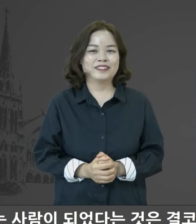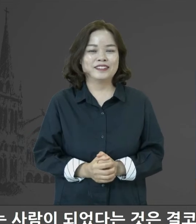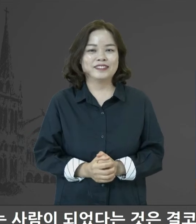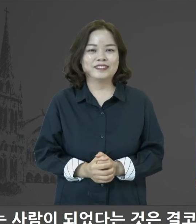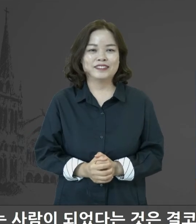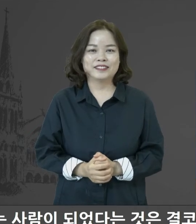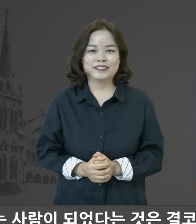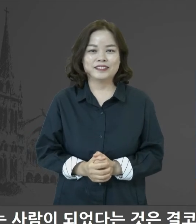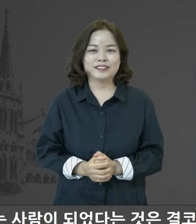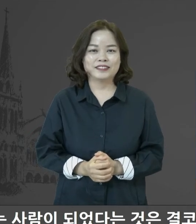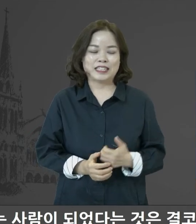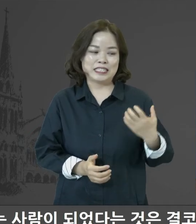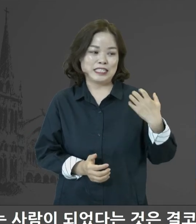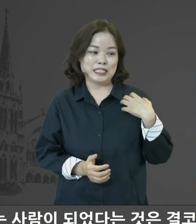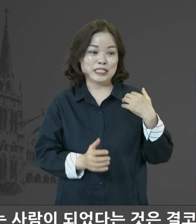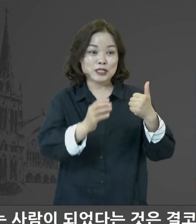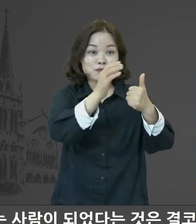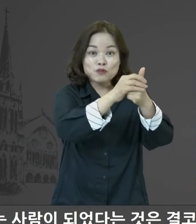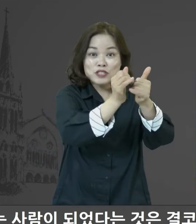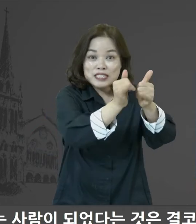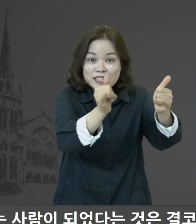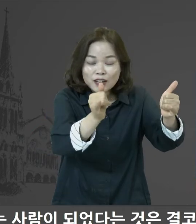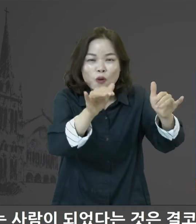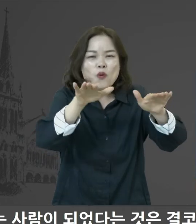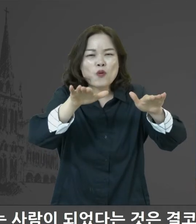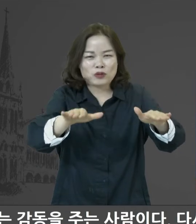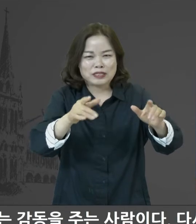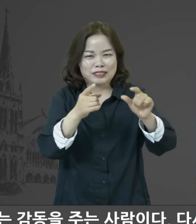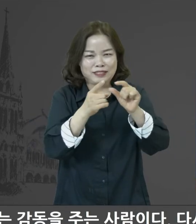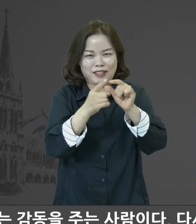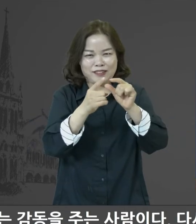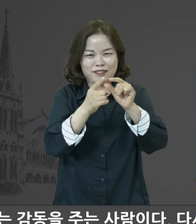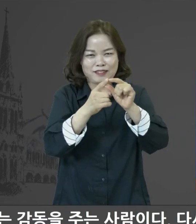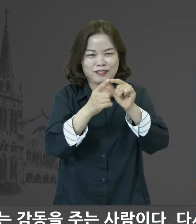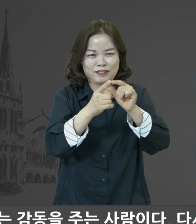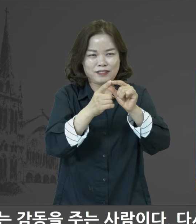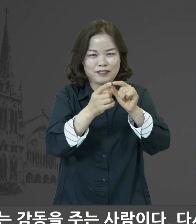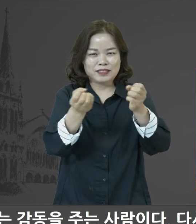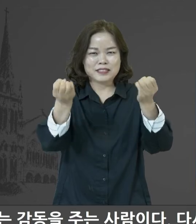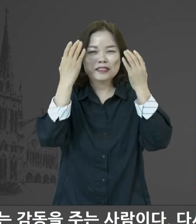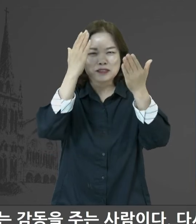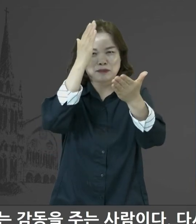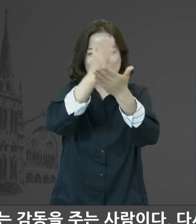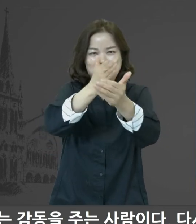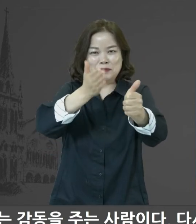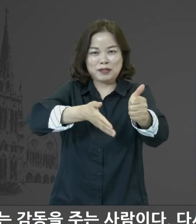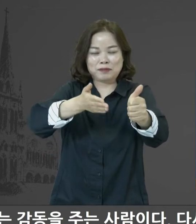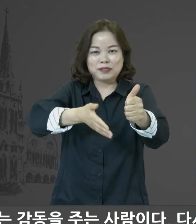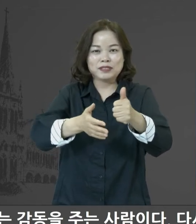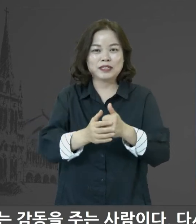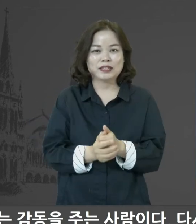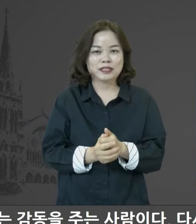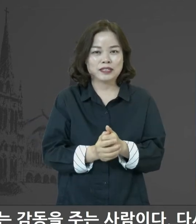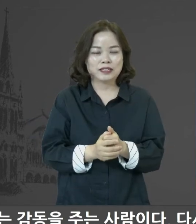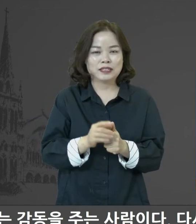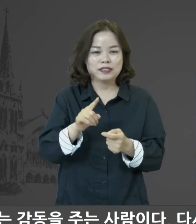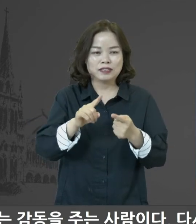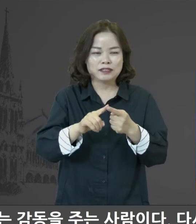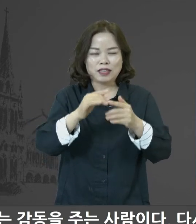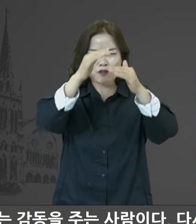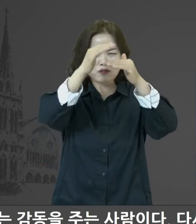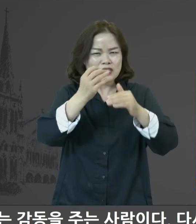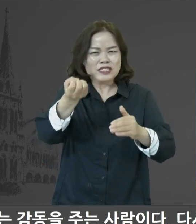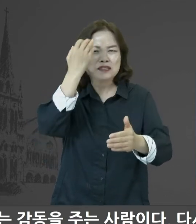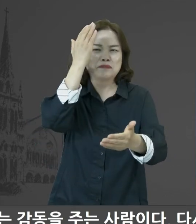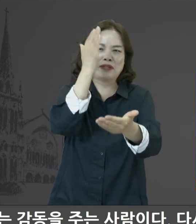예, 우리 직분자들이 오늘 이 단어를 놓치지 마시기 바랍니다. 이 진술을 놓치지